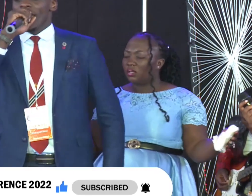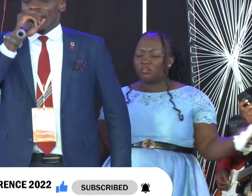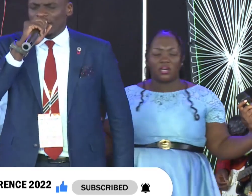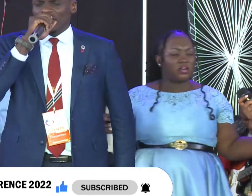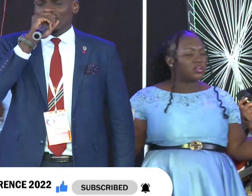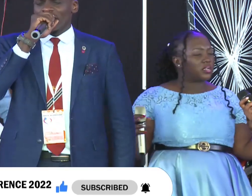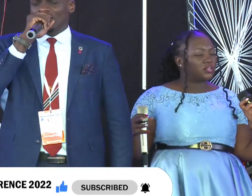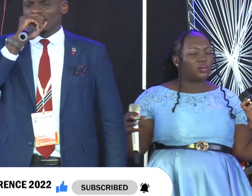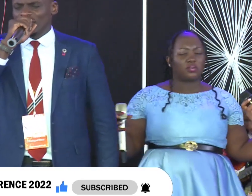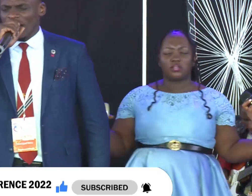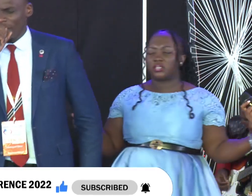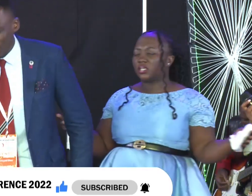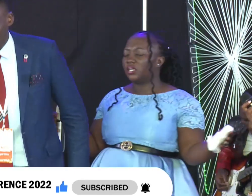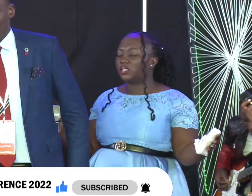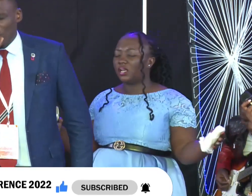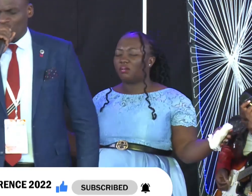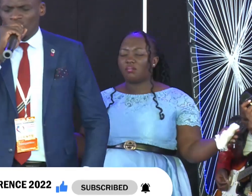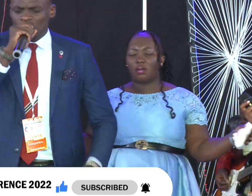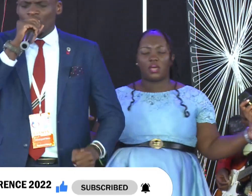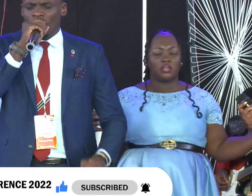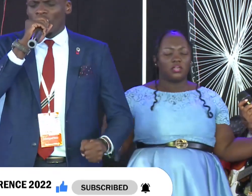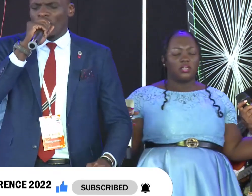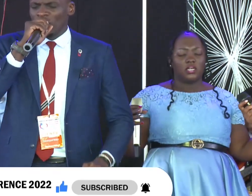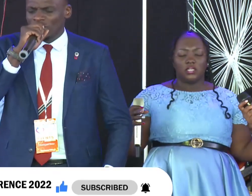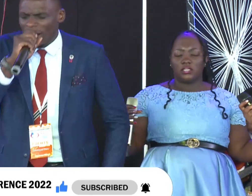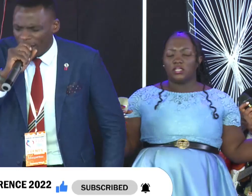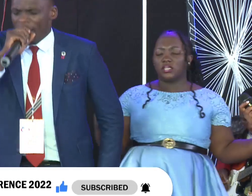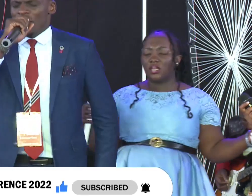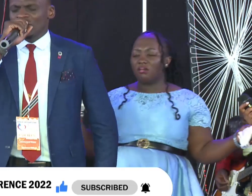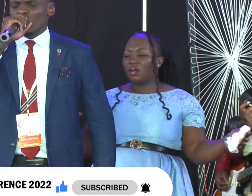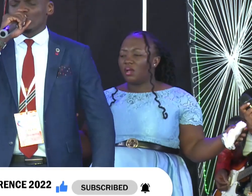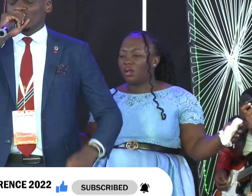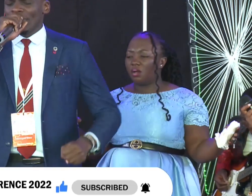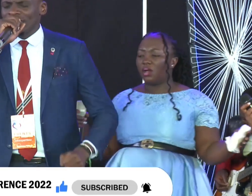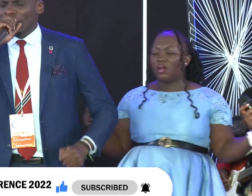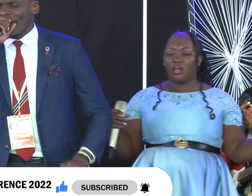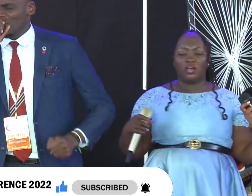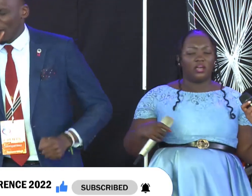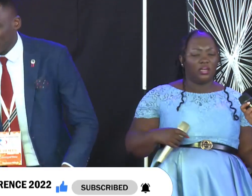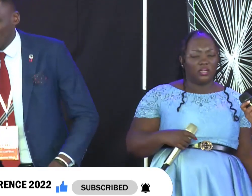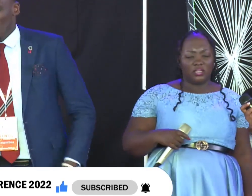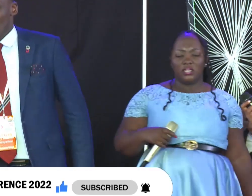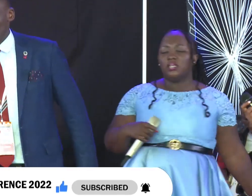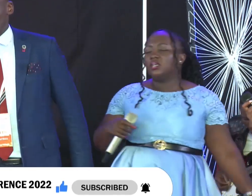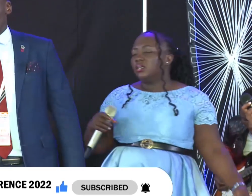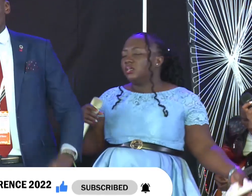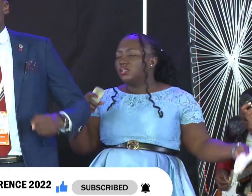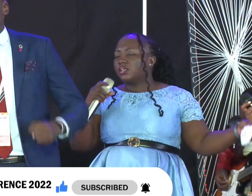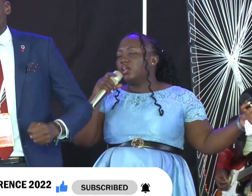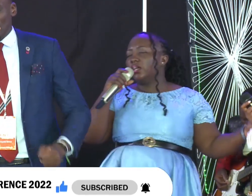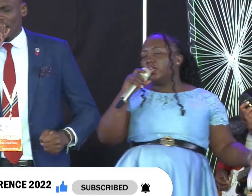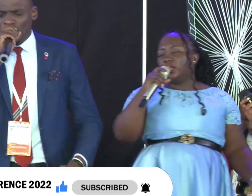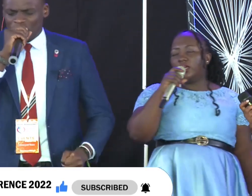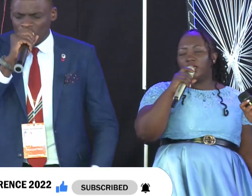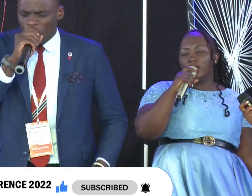wange exercises zange ez'omuntu wange w'omunda ez'okusaba nyamba nsabe munnange